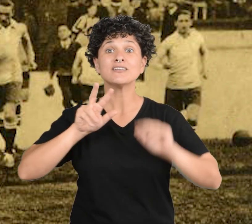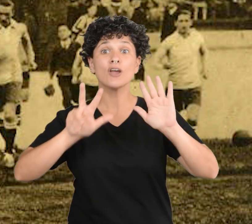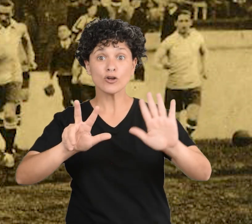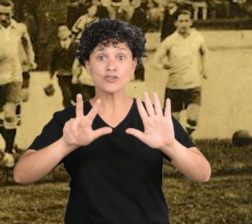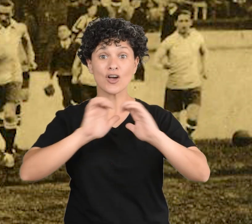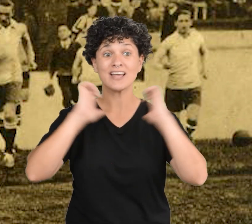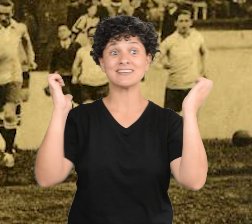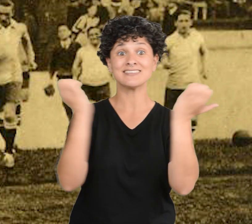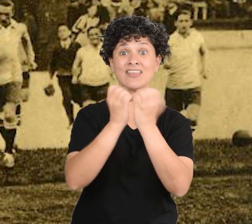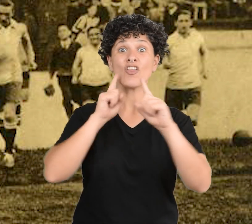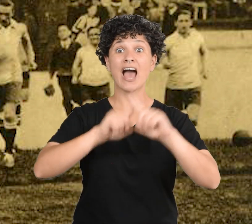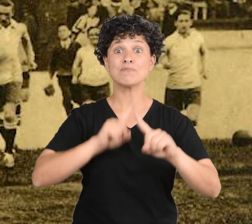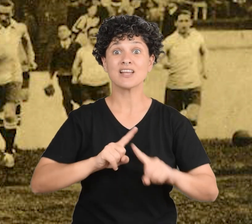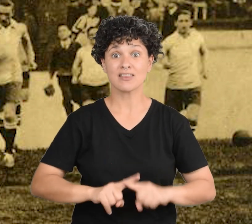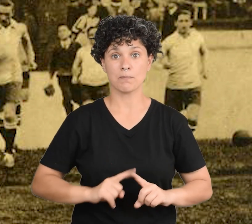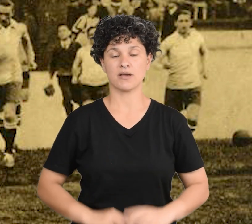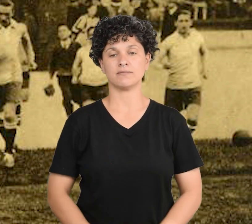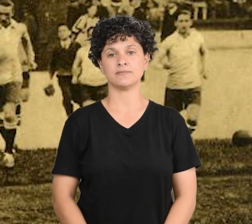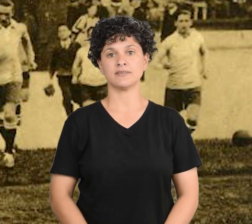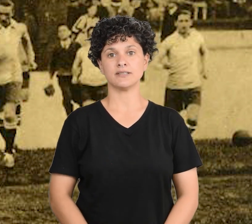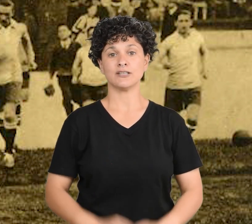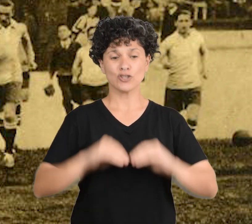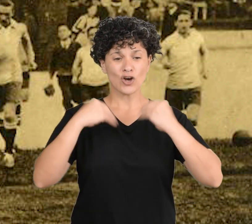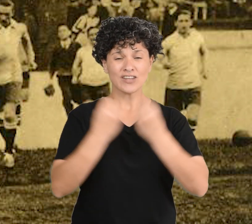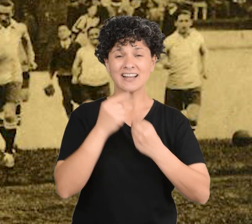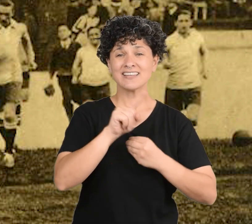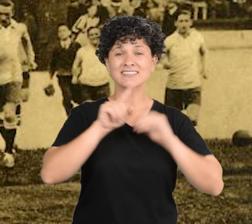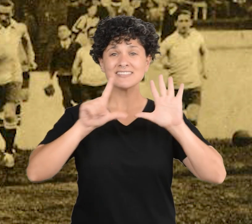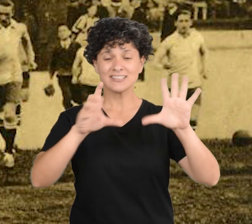de 1928 en el Estadio de Ámsterdam.